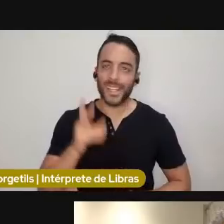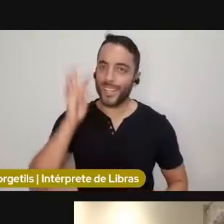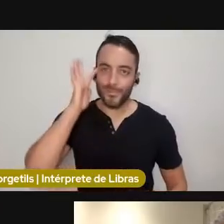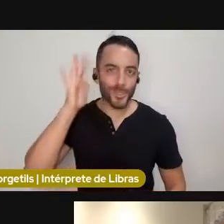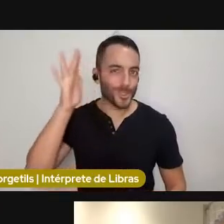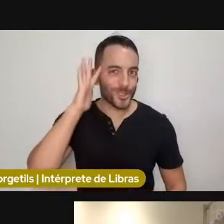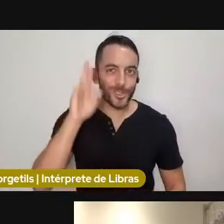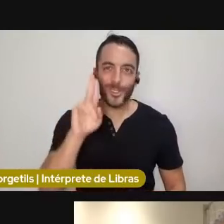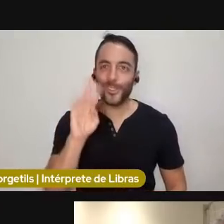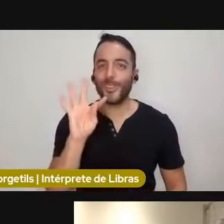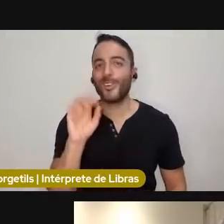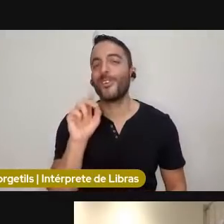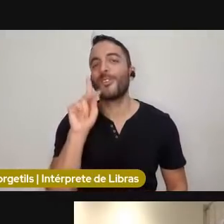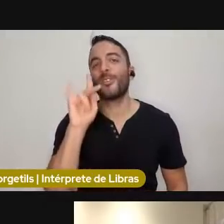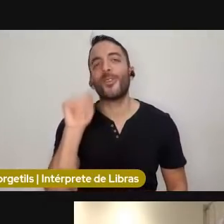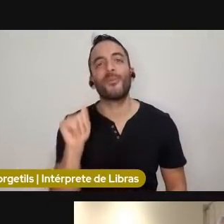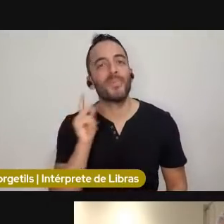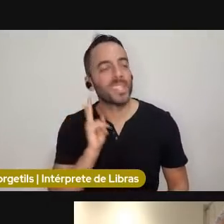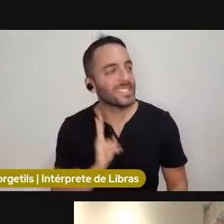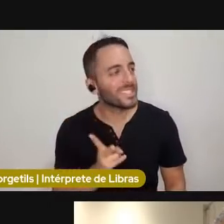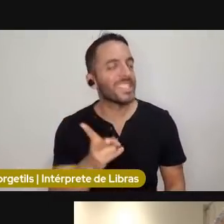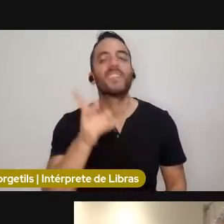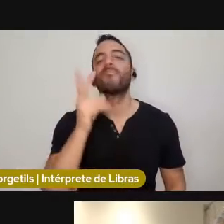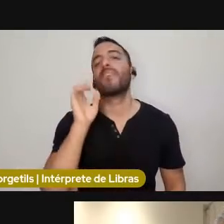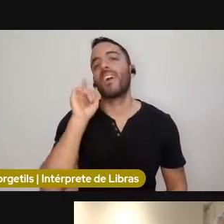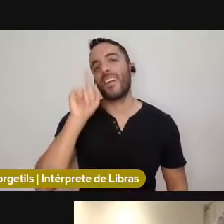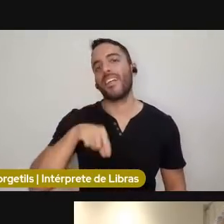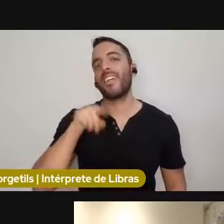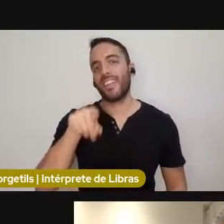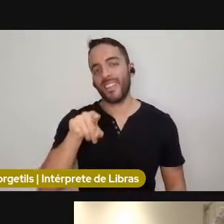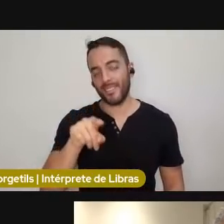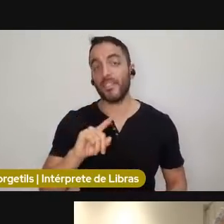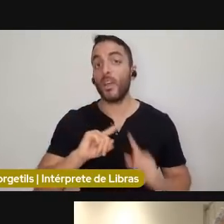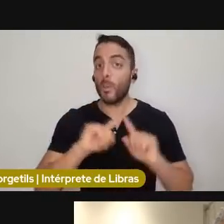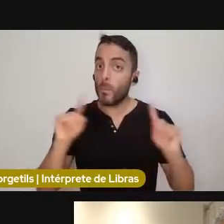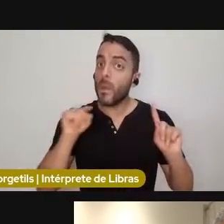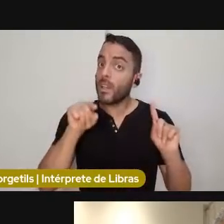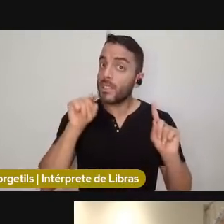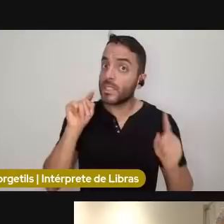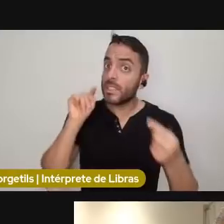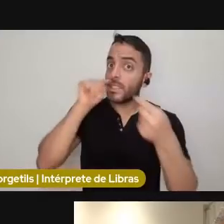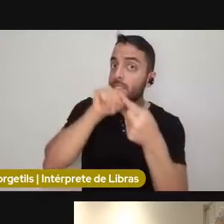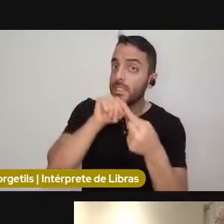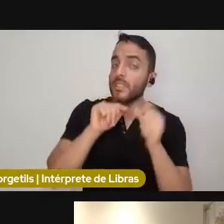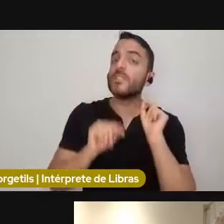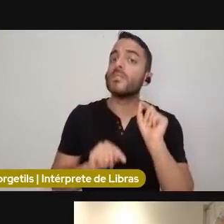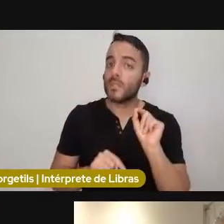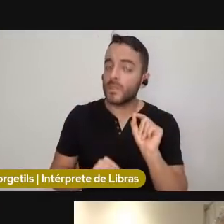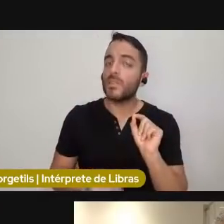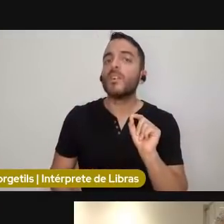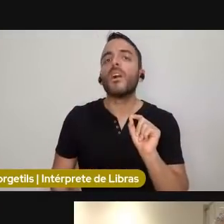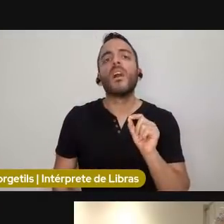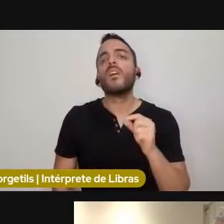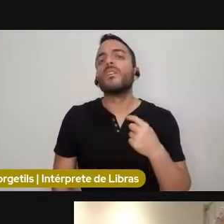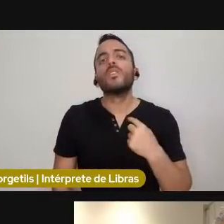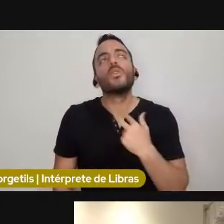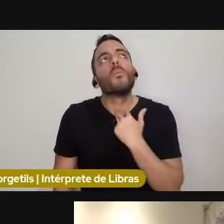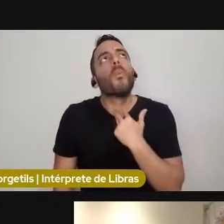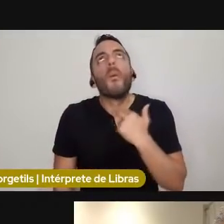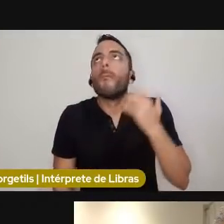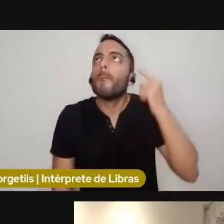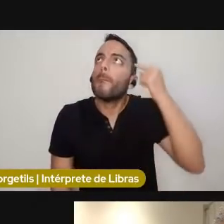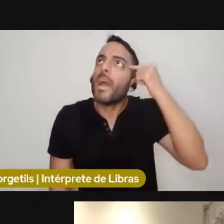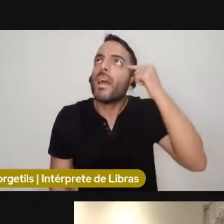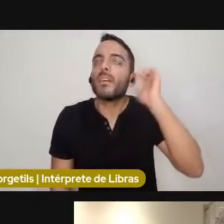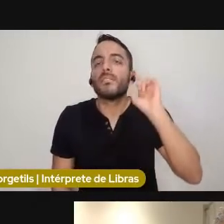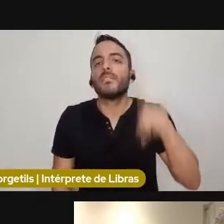É utopia, é utópico sempre, mas é utópico nesse sentido de que a gente não pode achar que o que ainda não